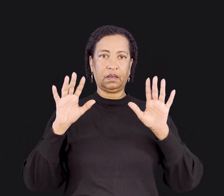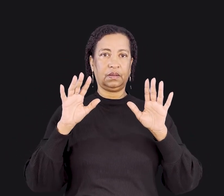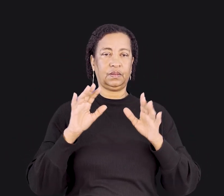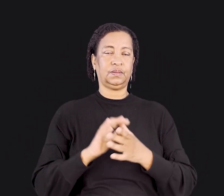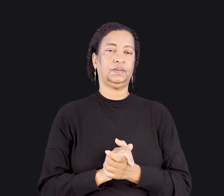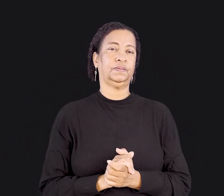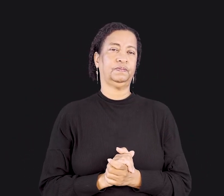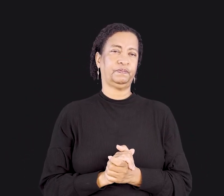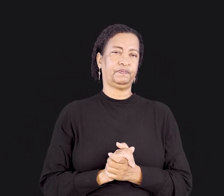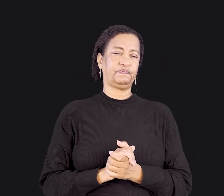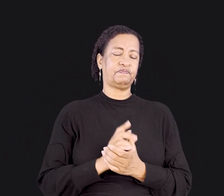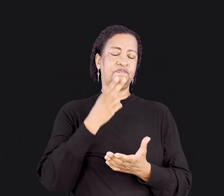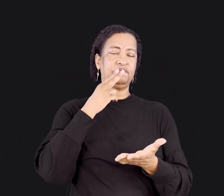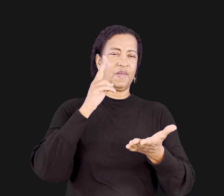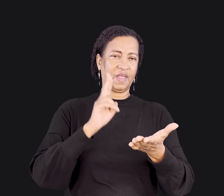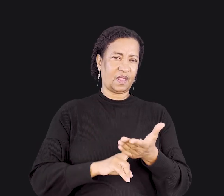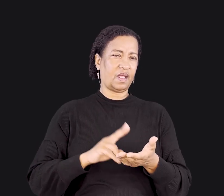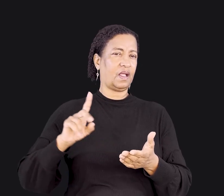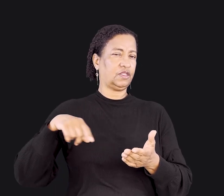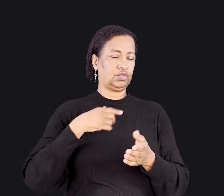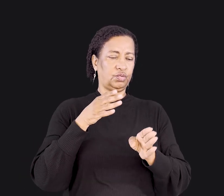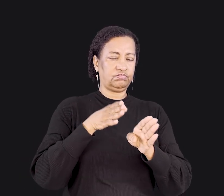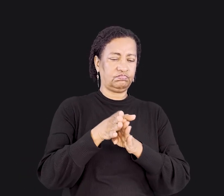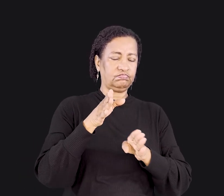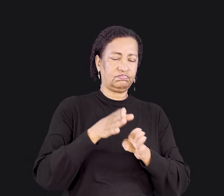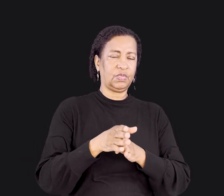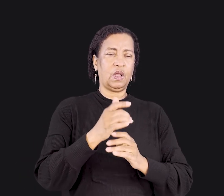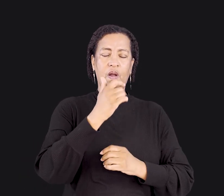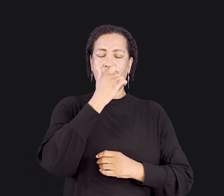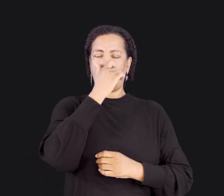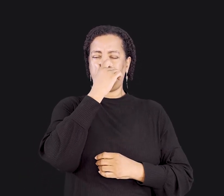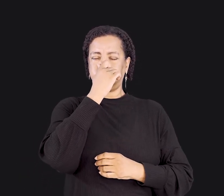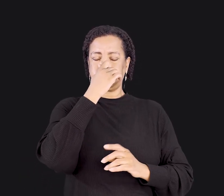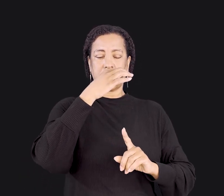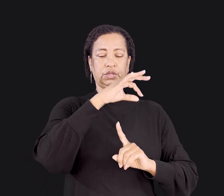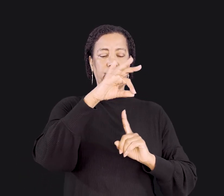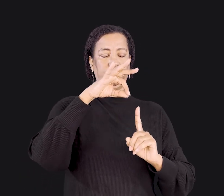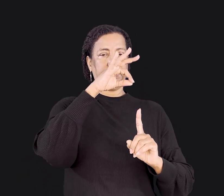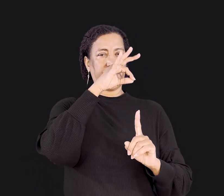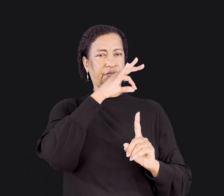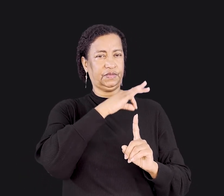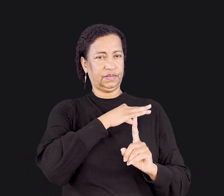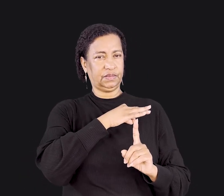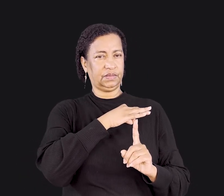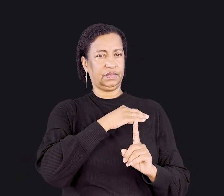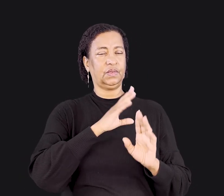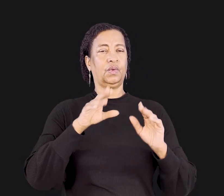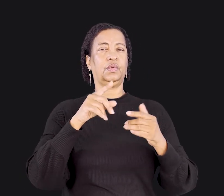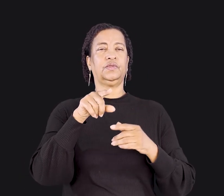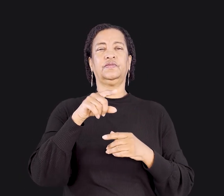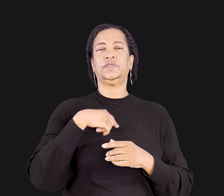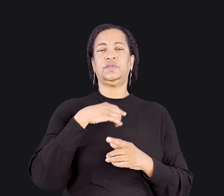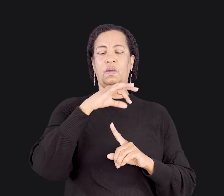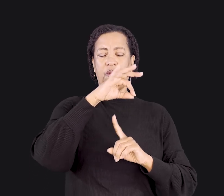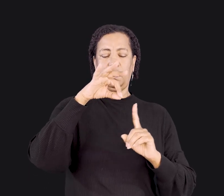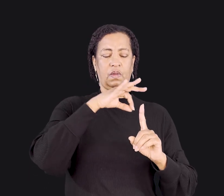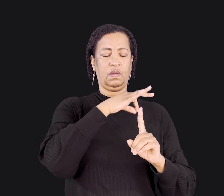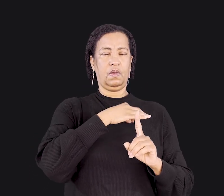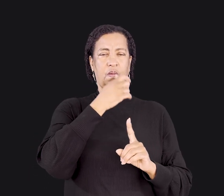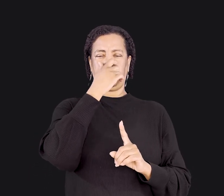estrondo. Nesta carta somos exortados a sermos cheios do Espírito Santo. Quando você não está cheio do Espírito Santo, quando